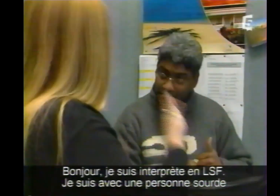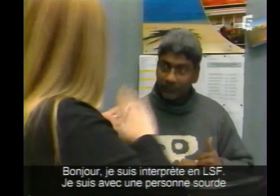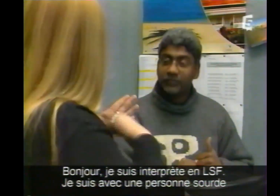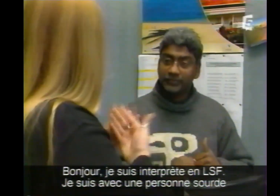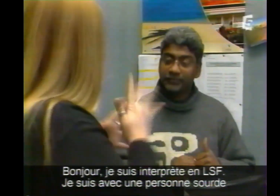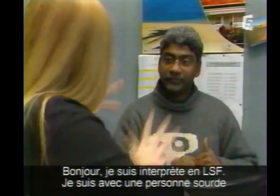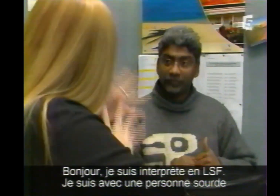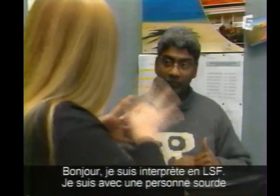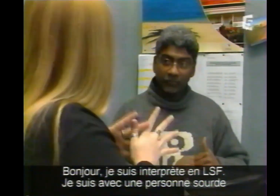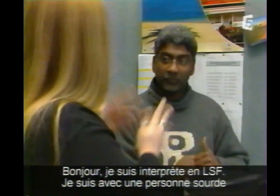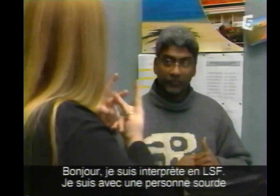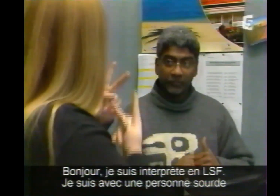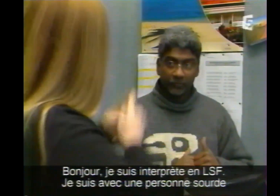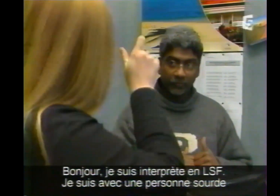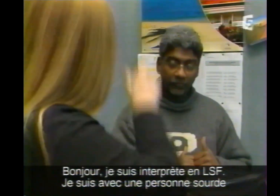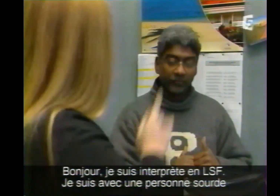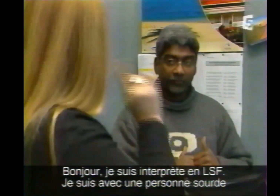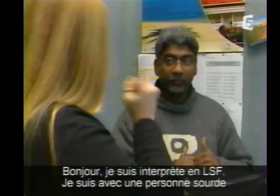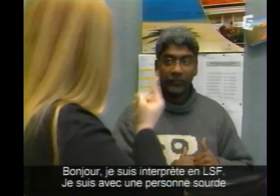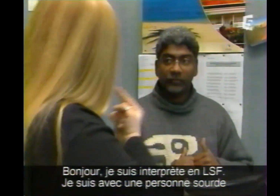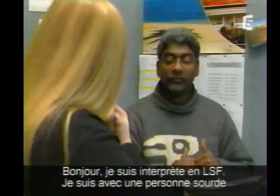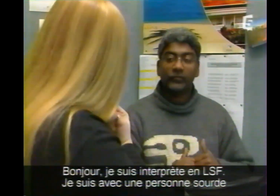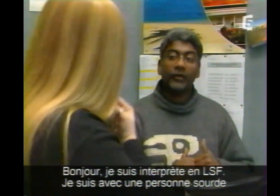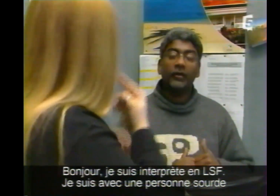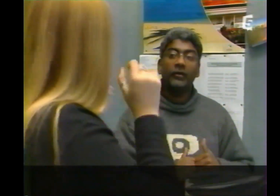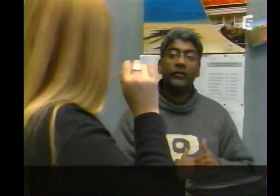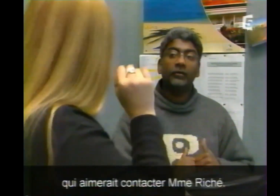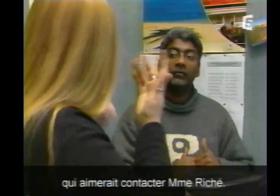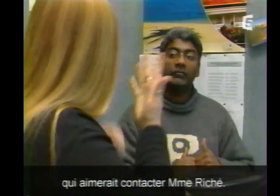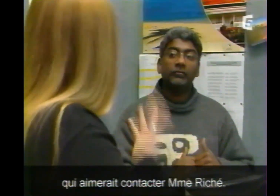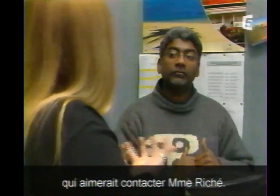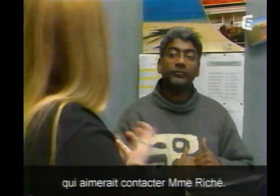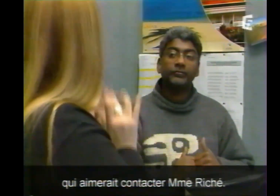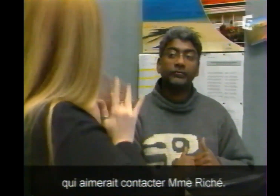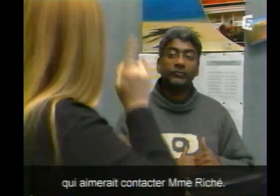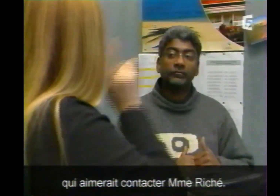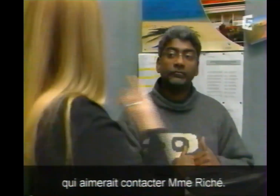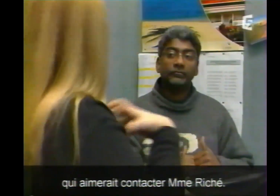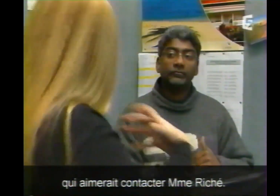Je suis interprète en langue des signes. J'en fais de moi une personne sourde qui aimerait contacter Madame Rich.